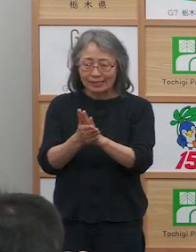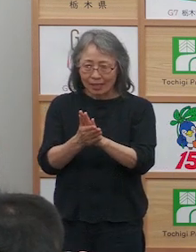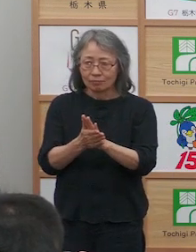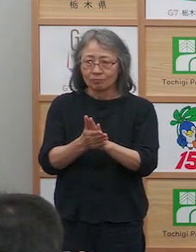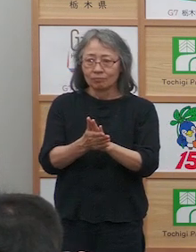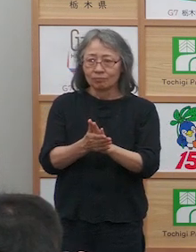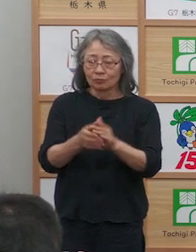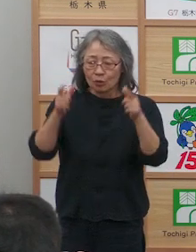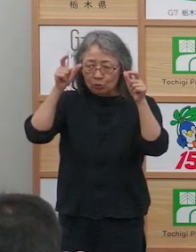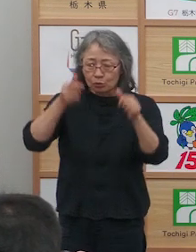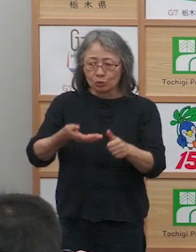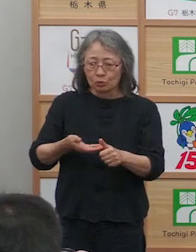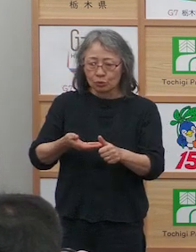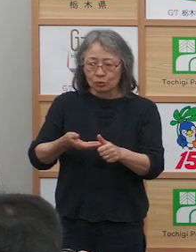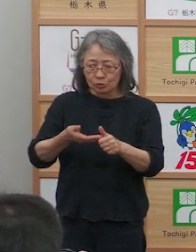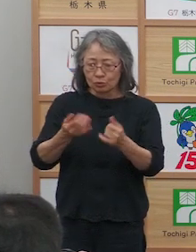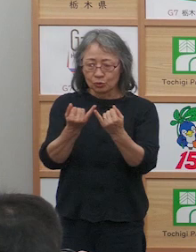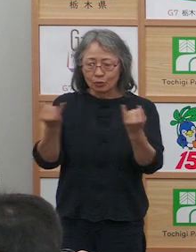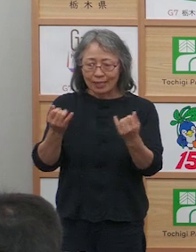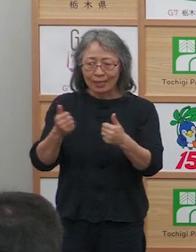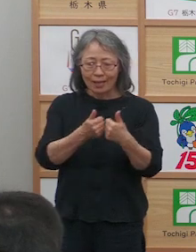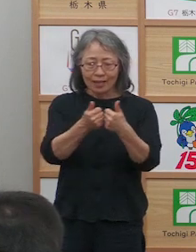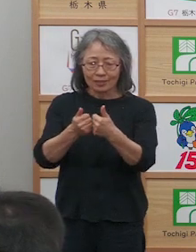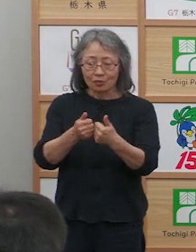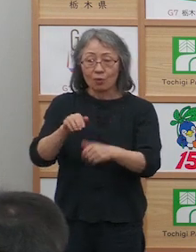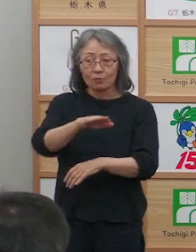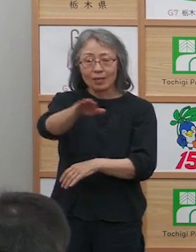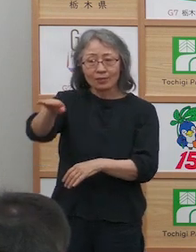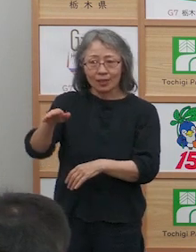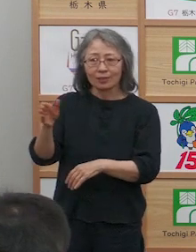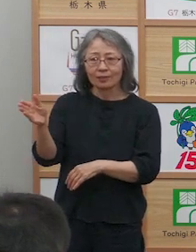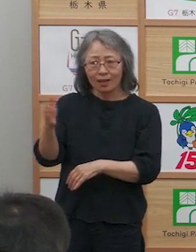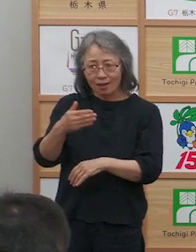青年女性会議の皆様方から、